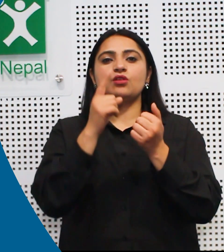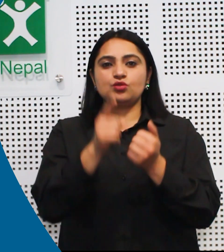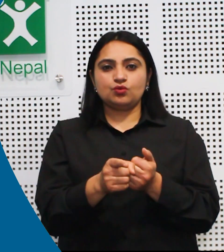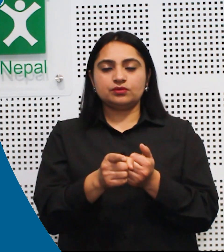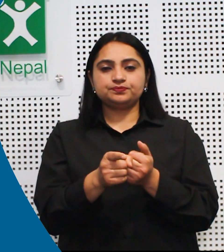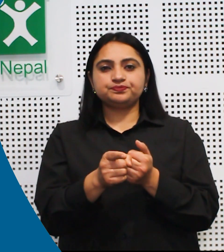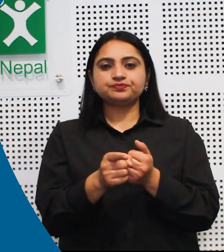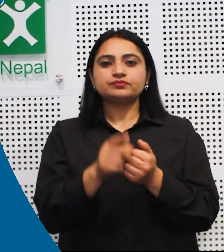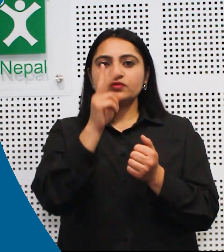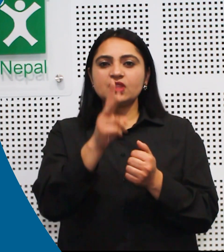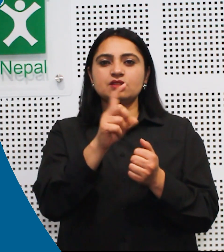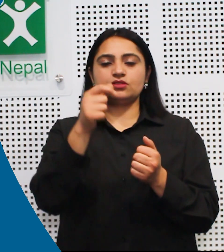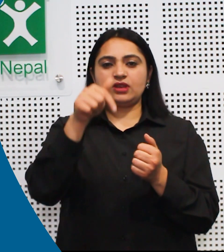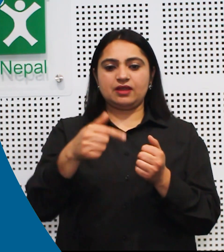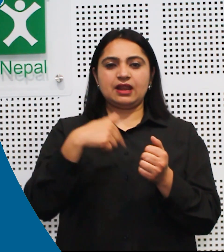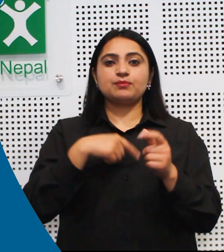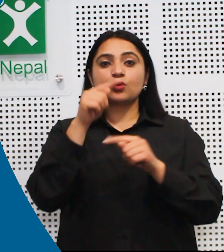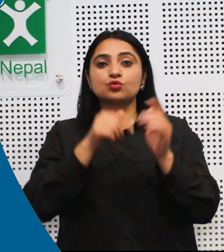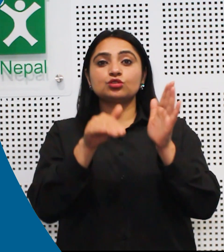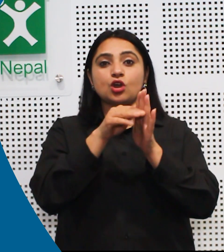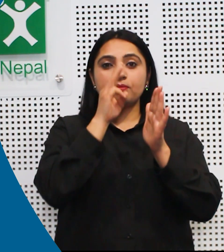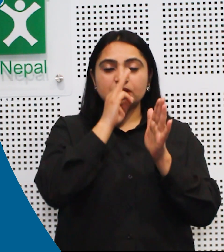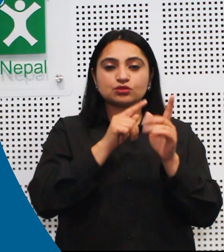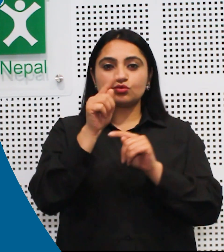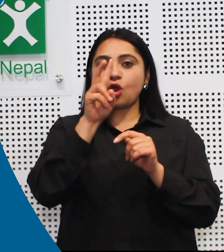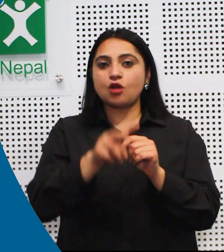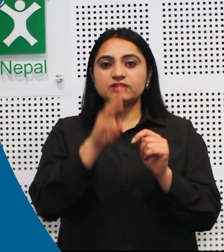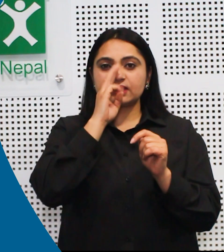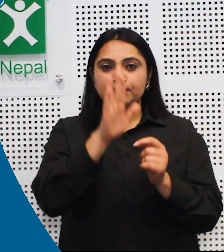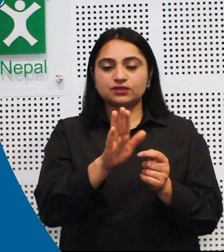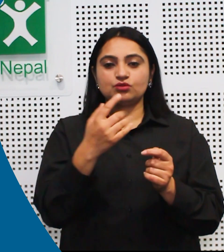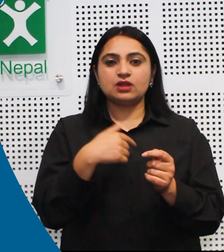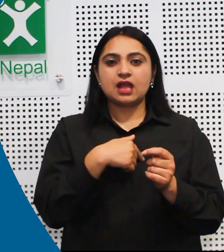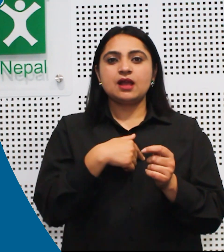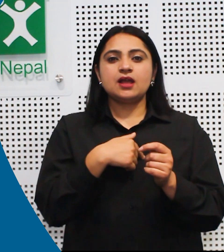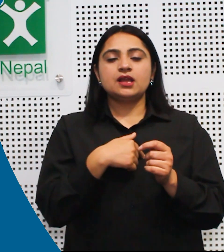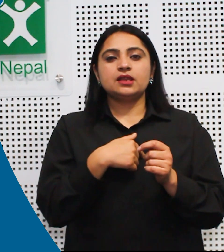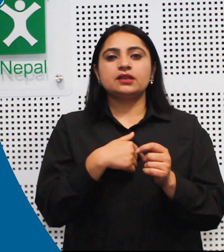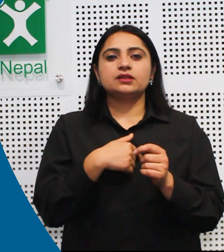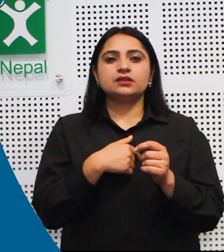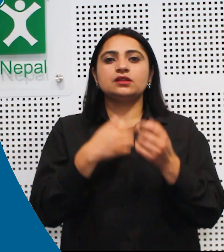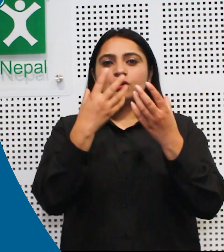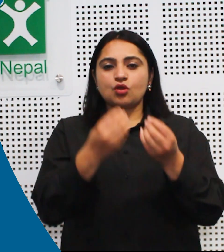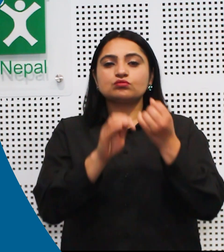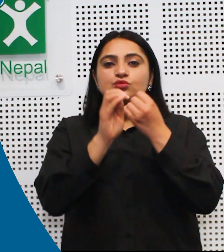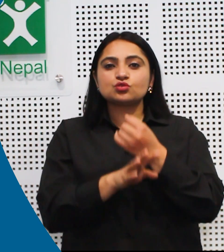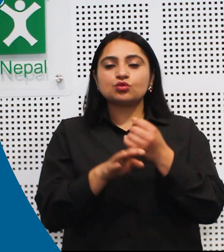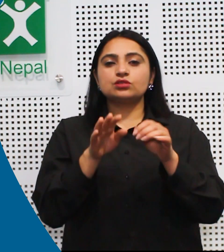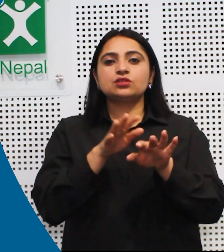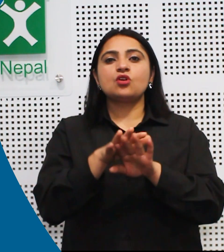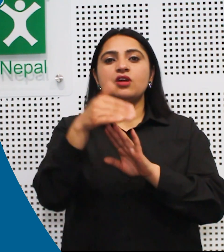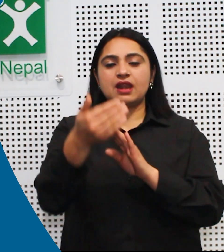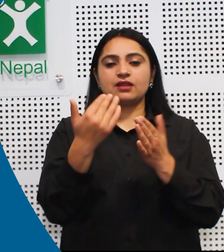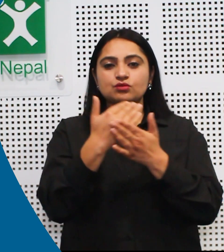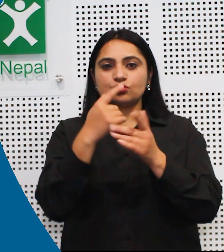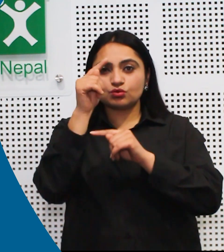उद्देश्य रणनीति हासिल गर्नको लागि अहिले हामी कुन तहमा छौँ, कुन स्थितिमा छौँ, हाम्रा अब सीमित स्रोतहरूलाई चाहिँ कुन क्षेत्रमा चाहिँ प्रायोरिटाइजेसन